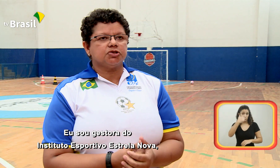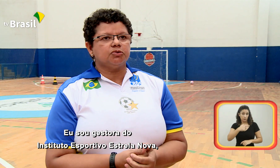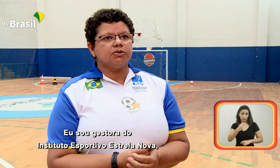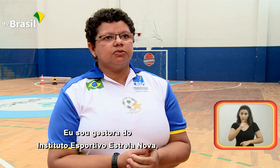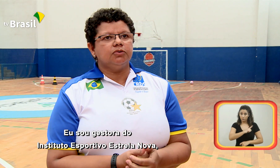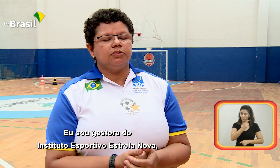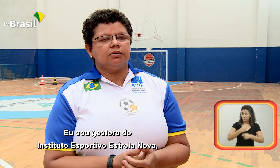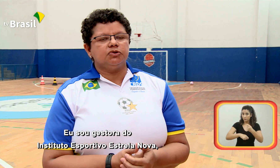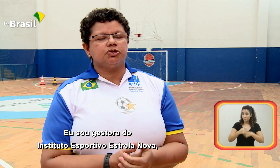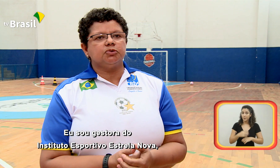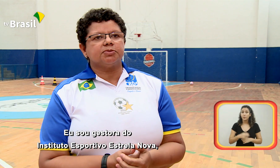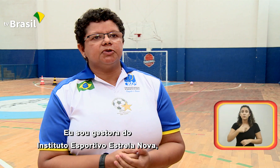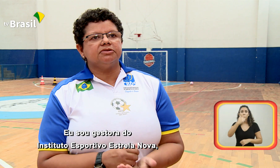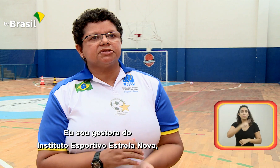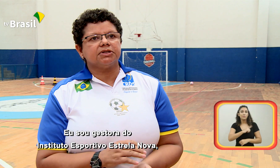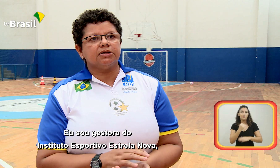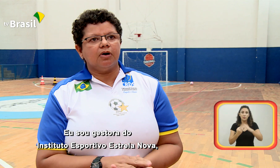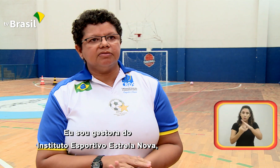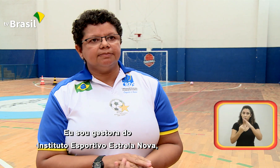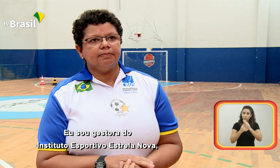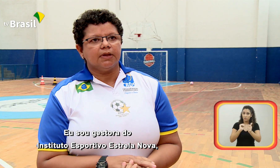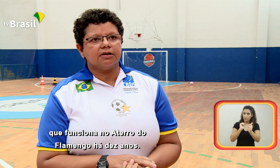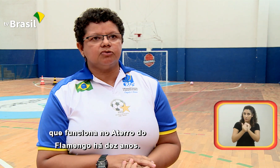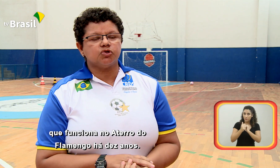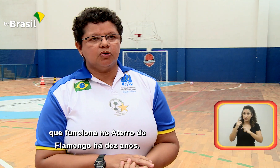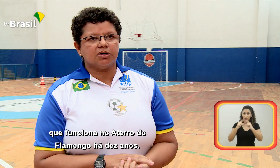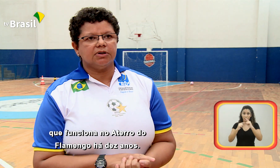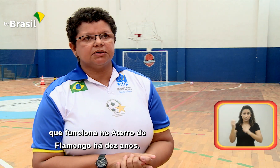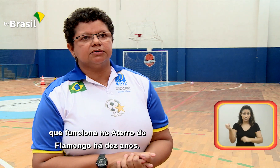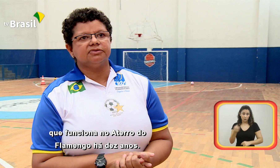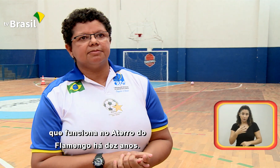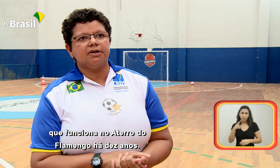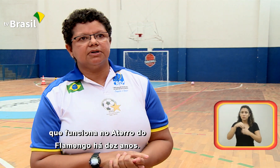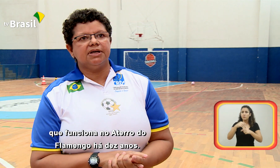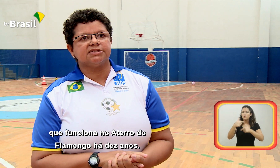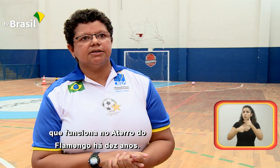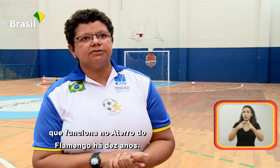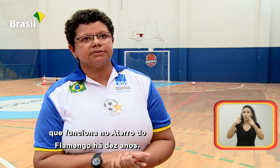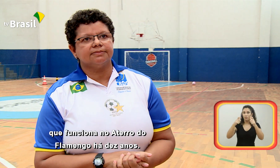gestora do Instituto Esportivo Estrela Nova, que funciona no Aterro do Flamengo há 10 anos.